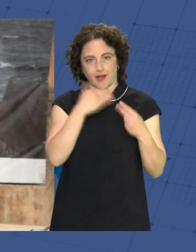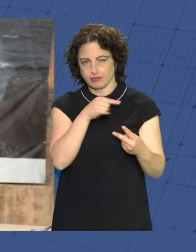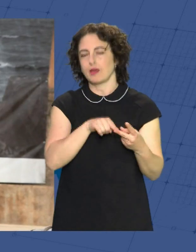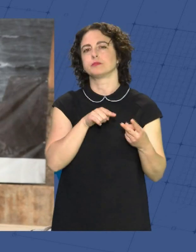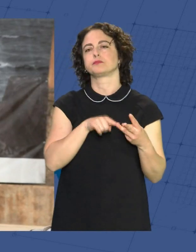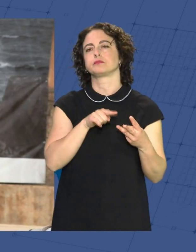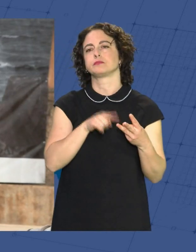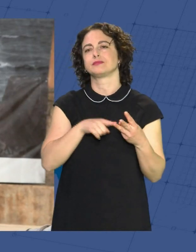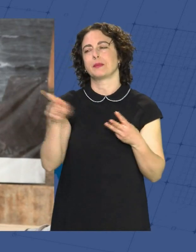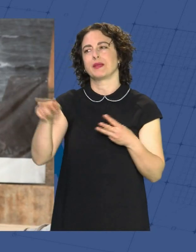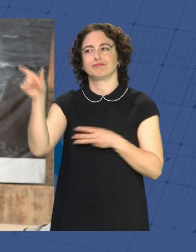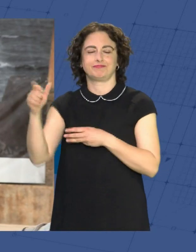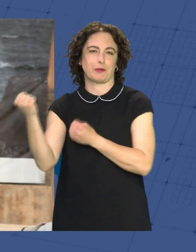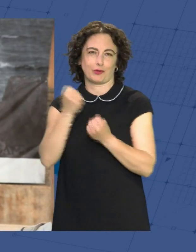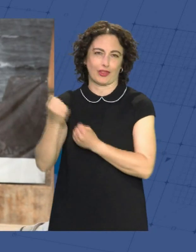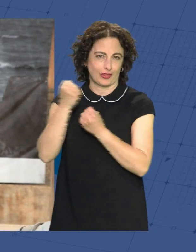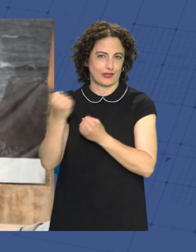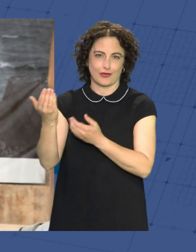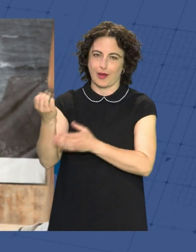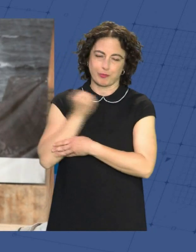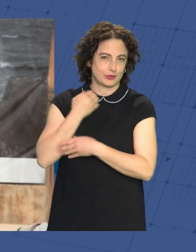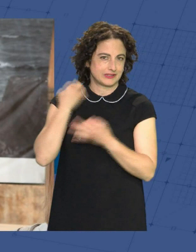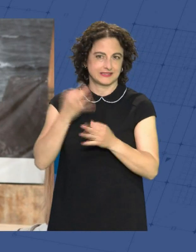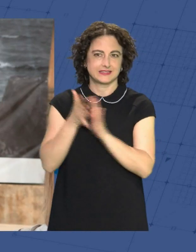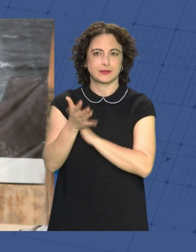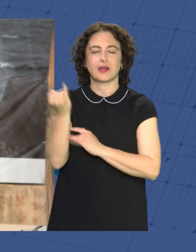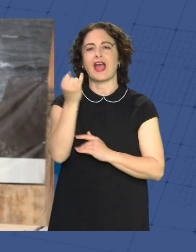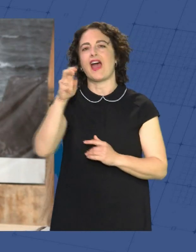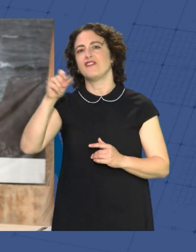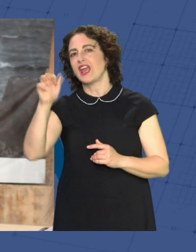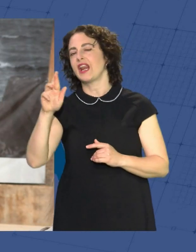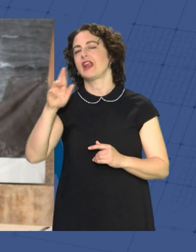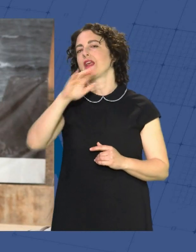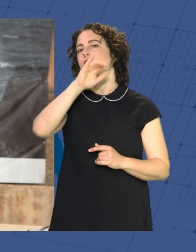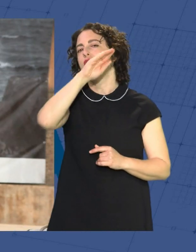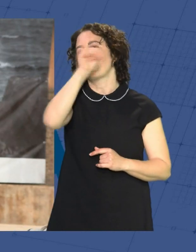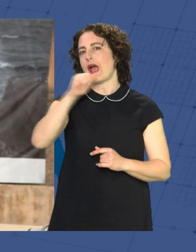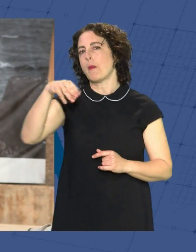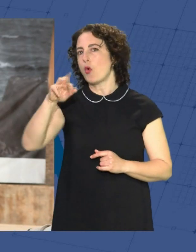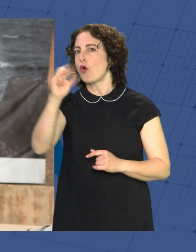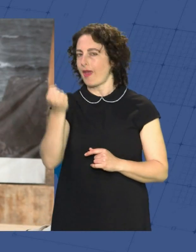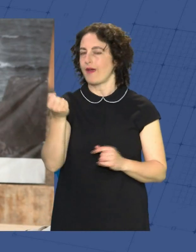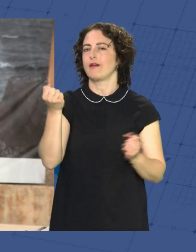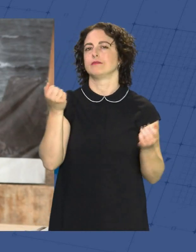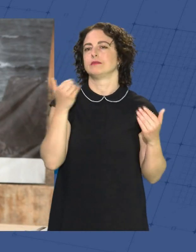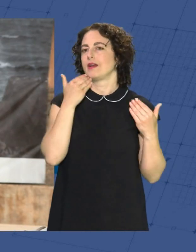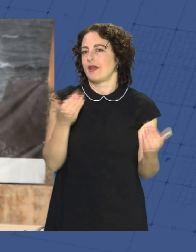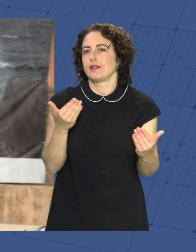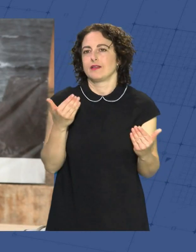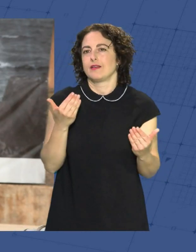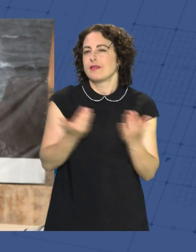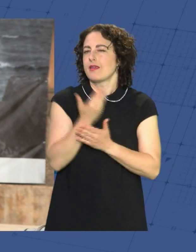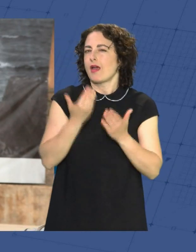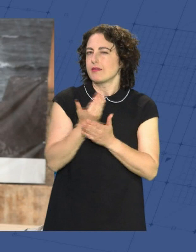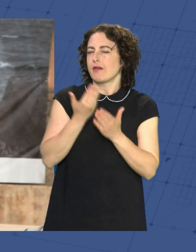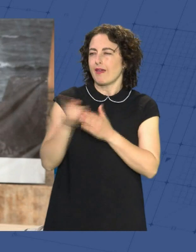de mi ángel de la guarda, que ha sido Javier Zamora y que ha estado resolviendo día a día